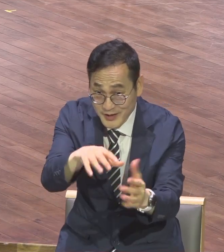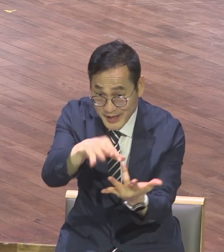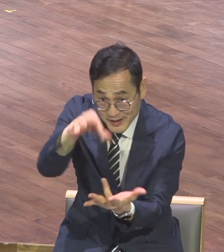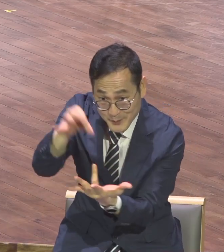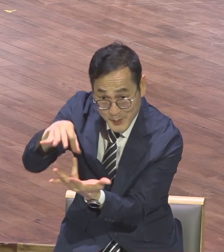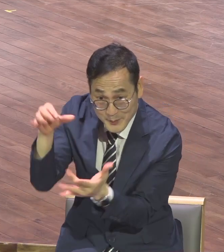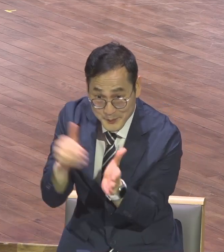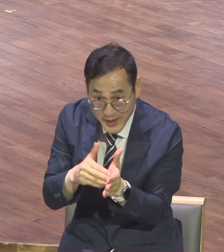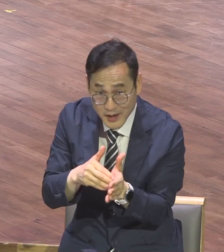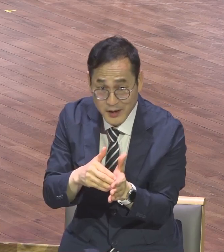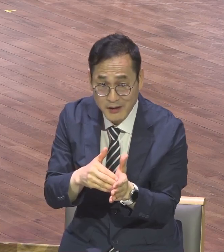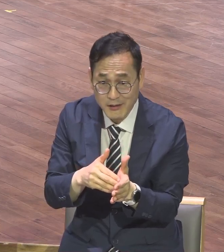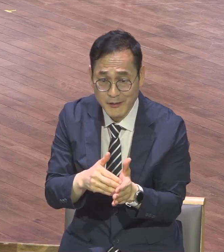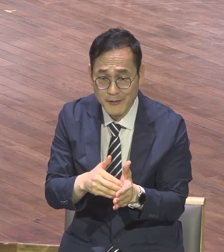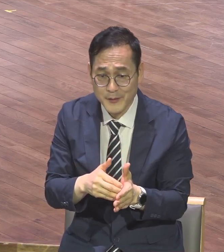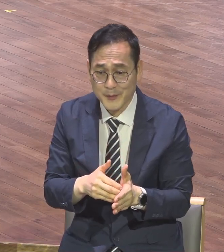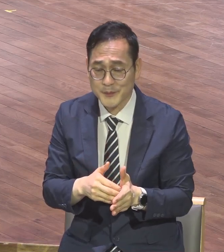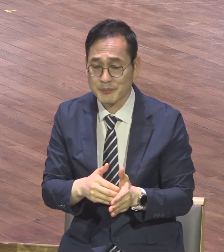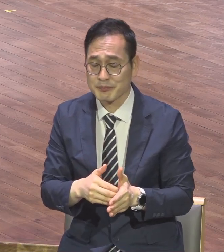다 정해졌잖아요.